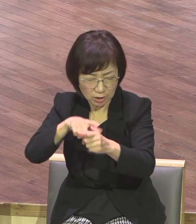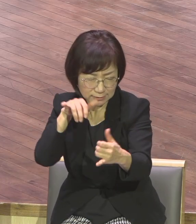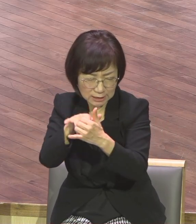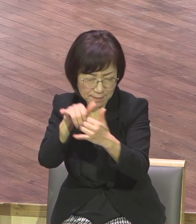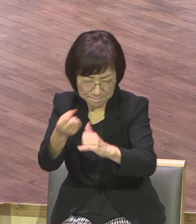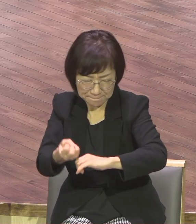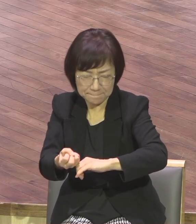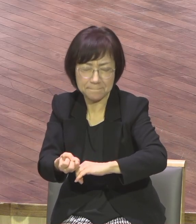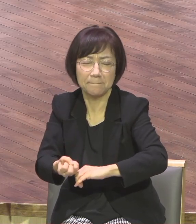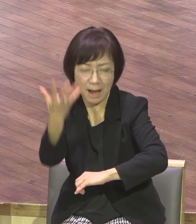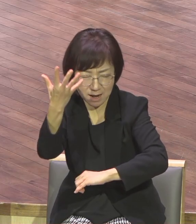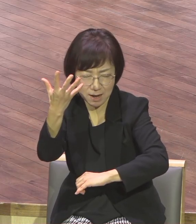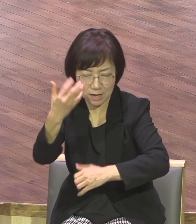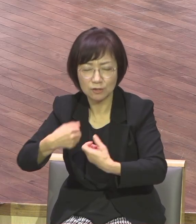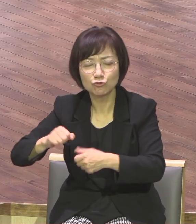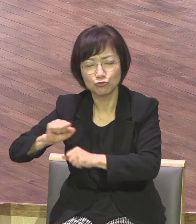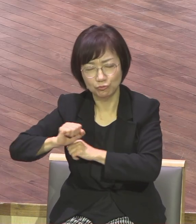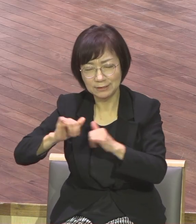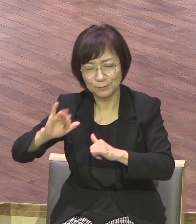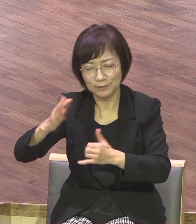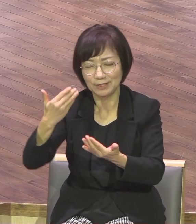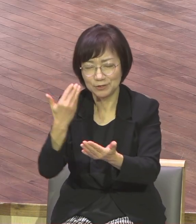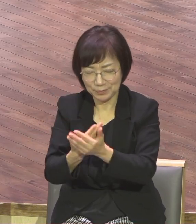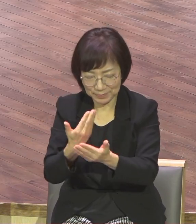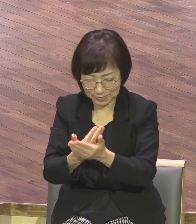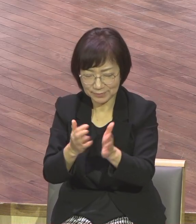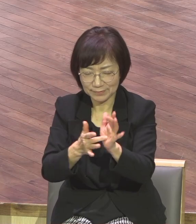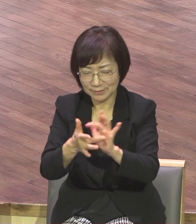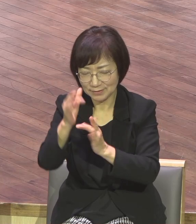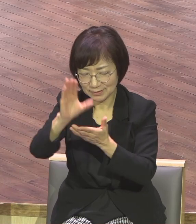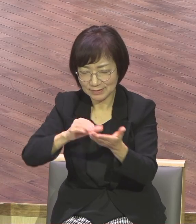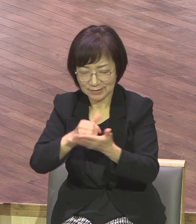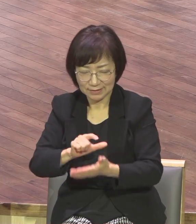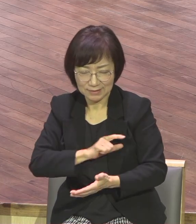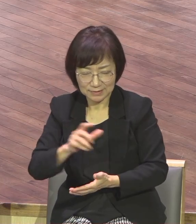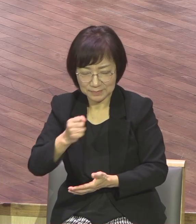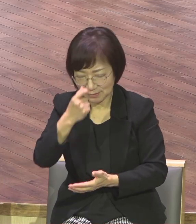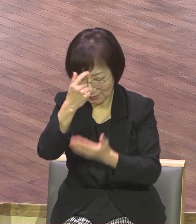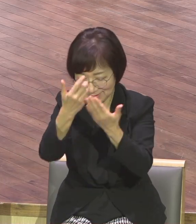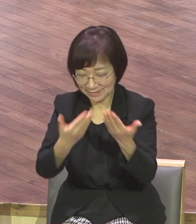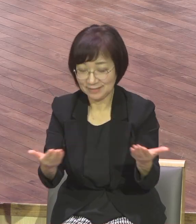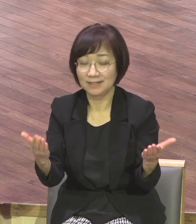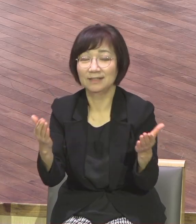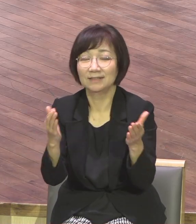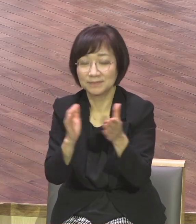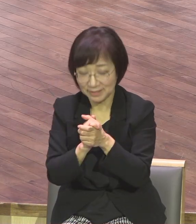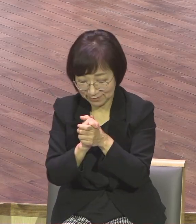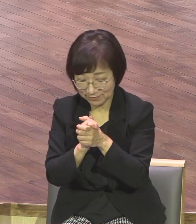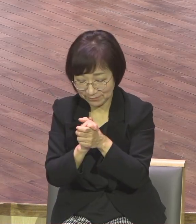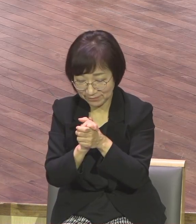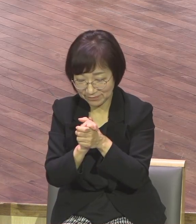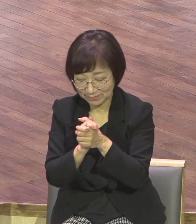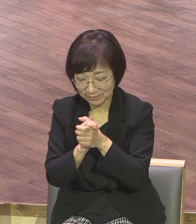다 되게 하여 주옵소서. 예수 이름 받들어 기도합니다. 아멘.